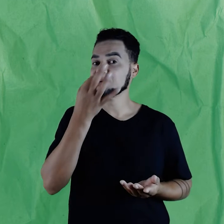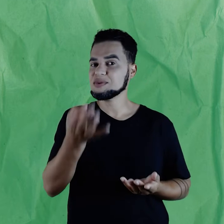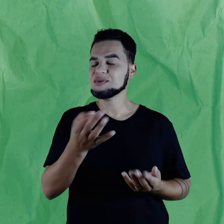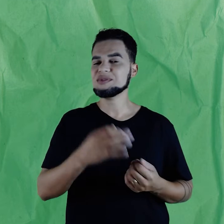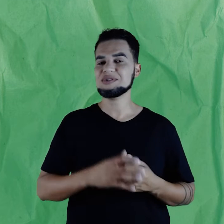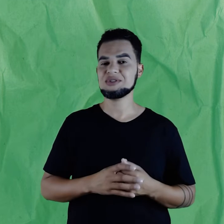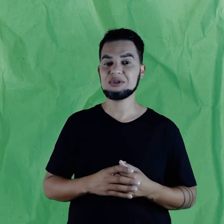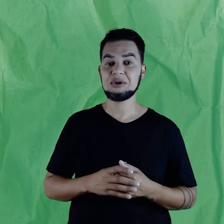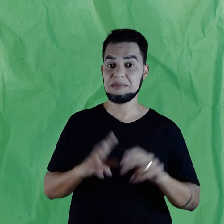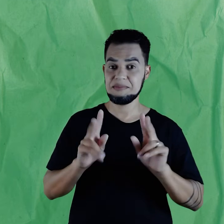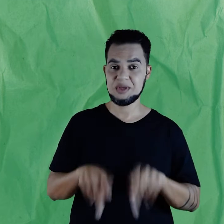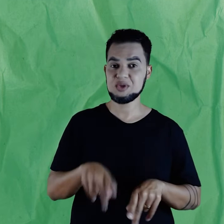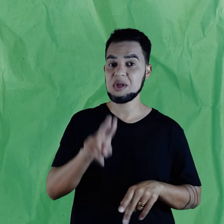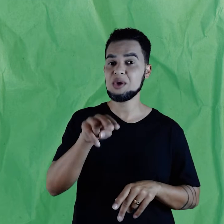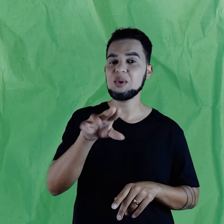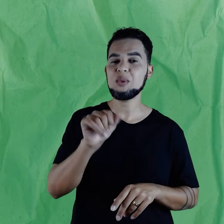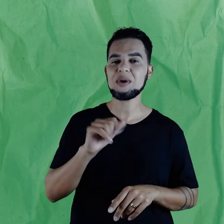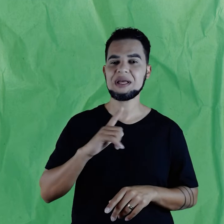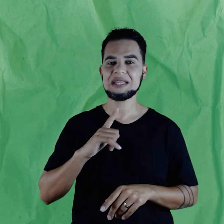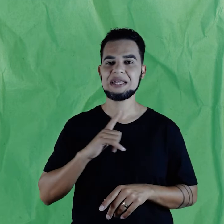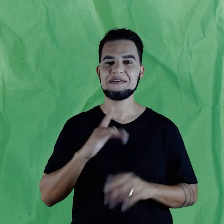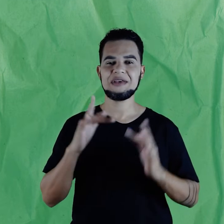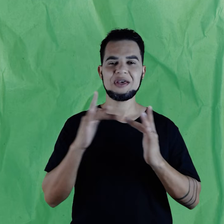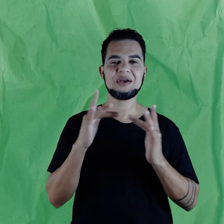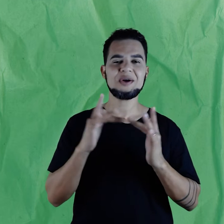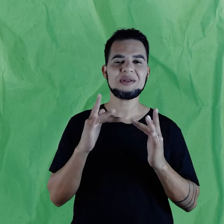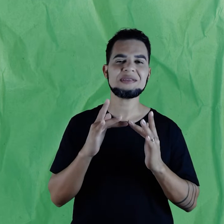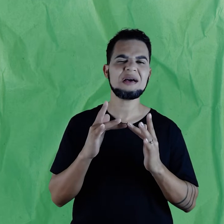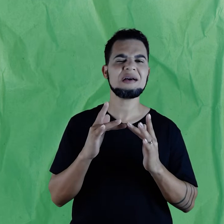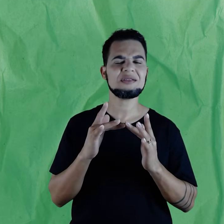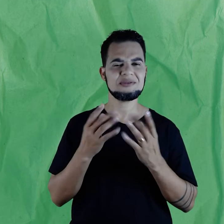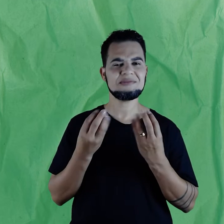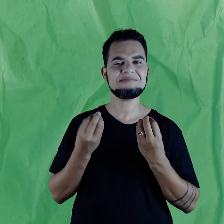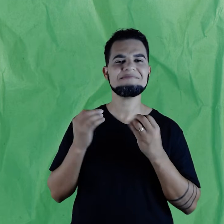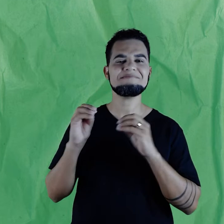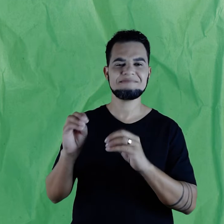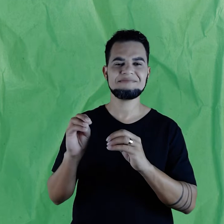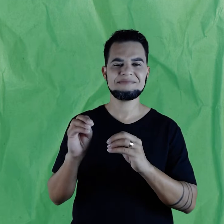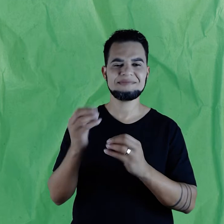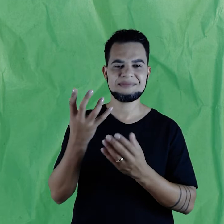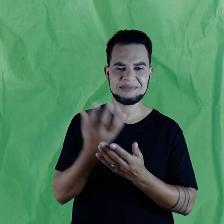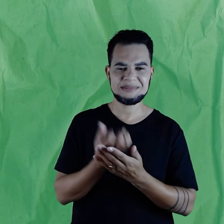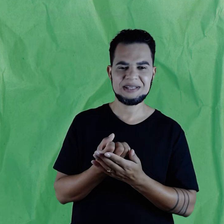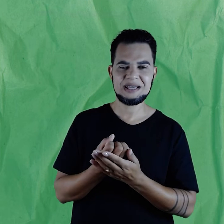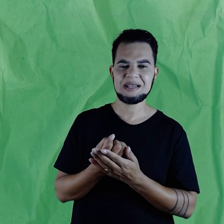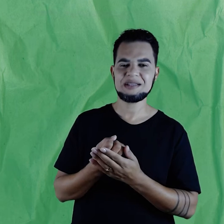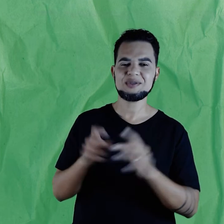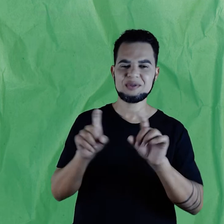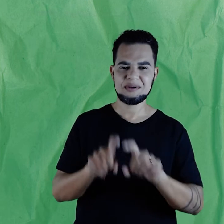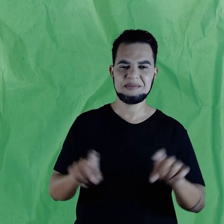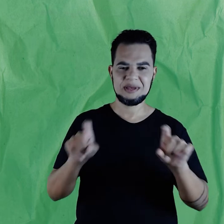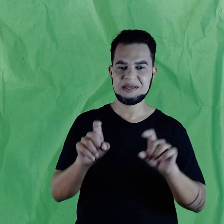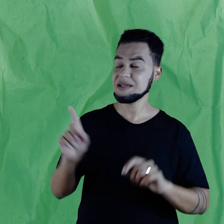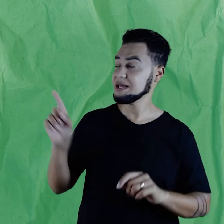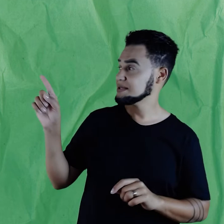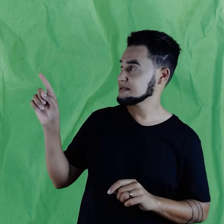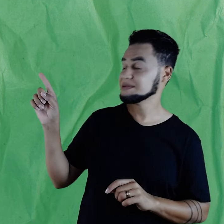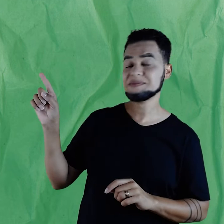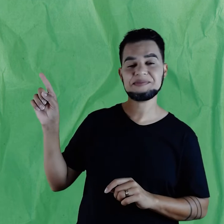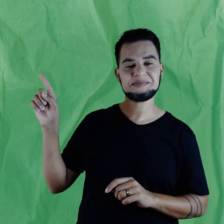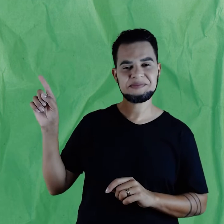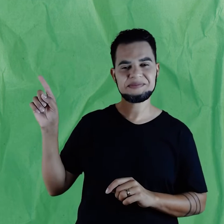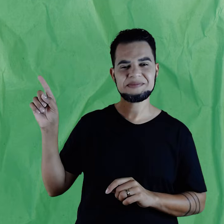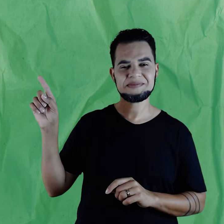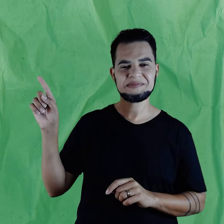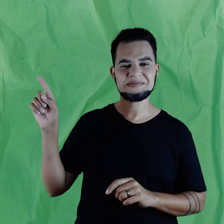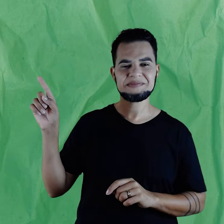que quem nunca teve um contato com uma API, instale o Insomnia, né, em sua máquina. Este aqui é o Insomnia,